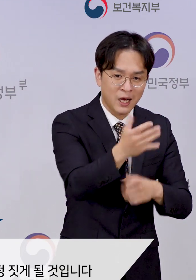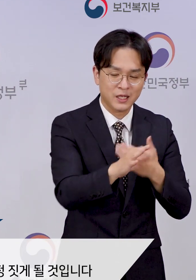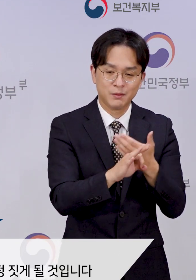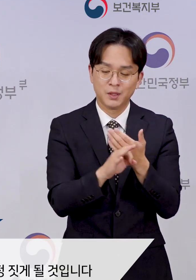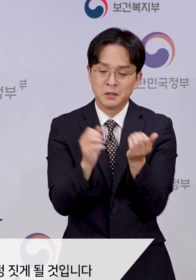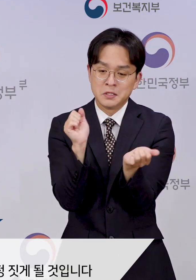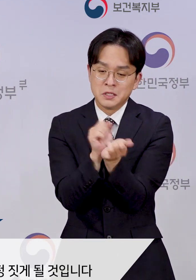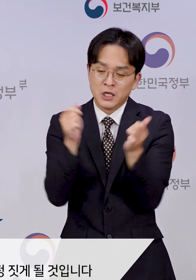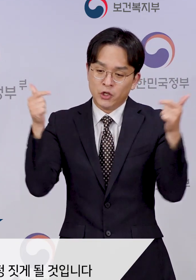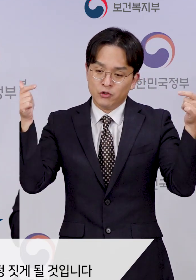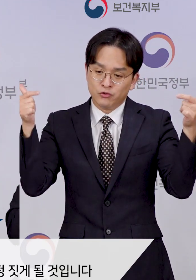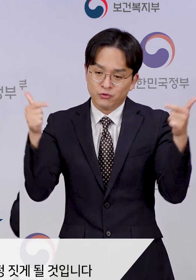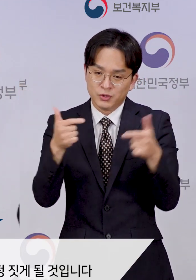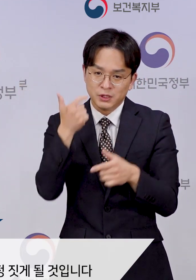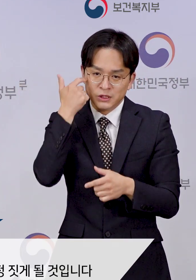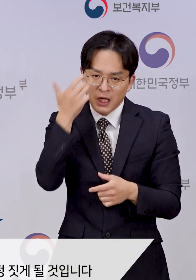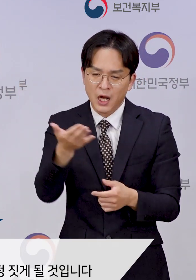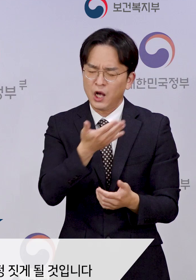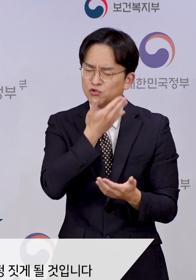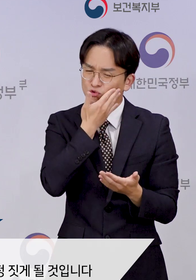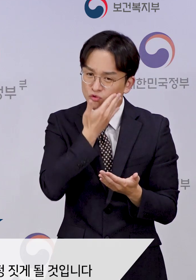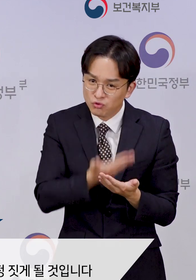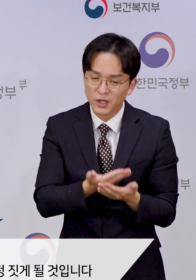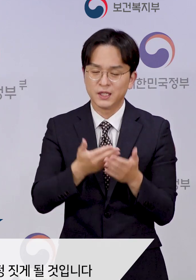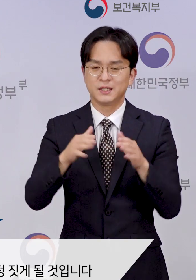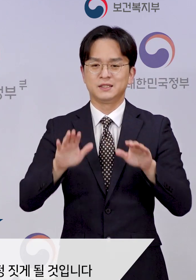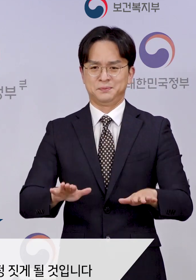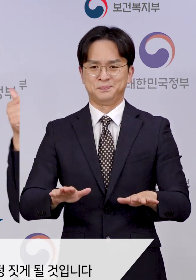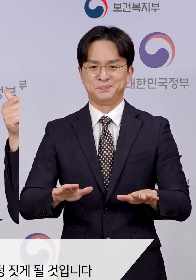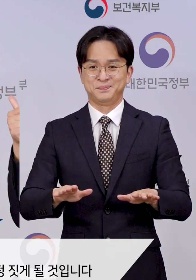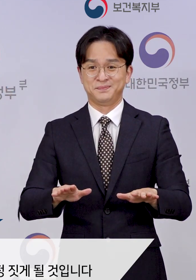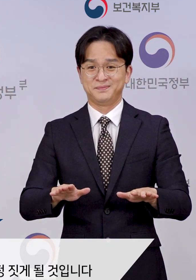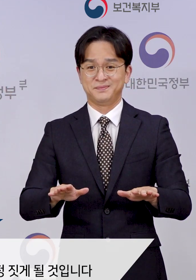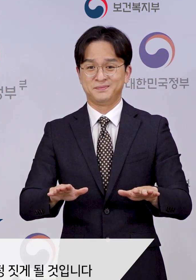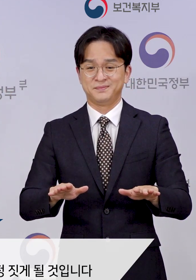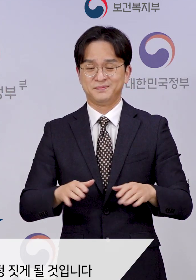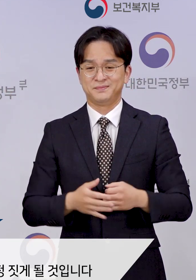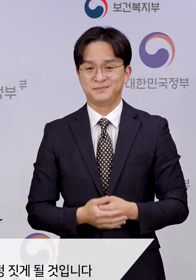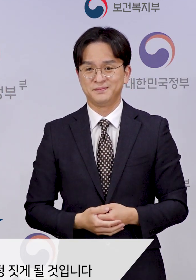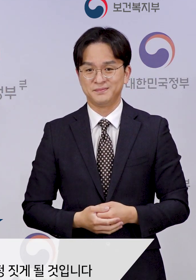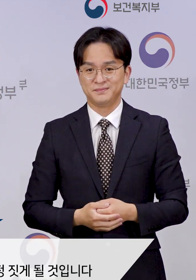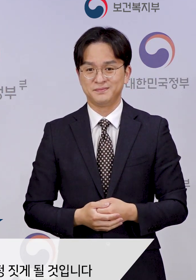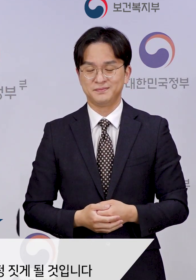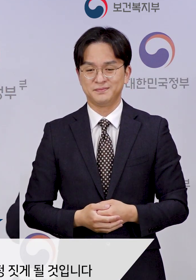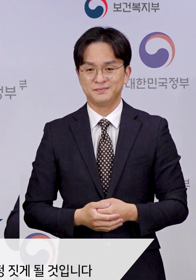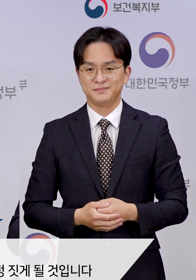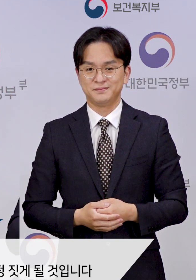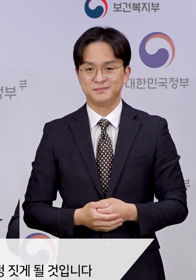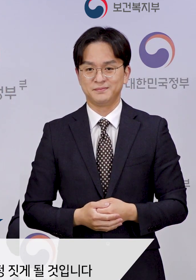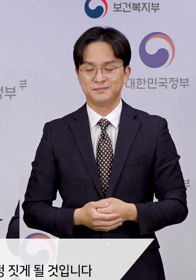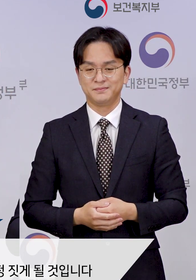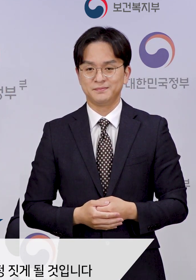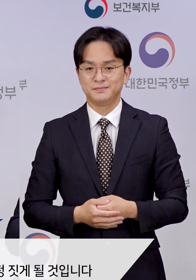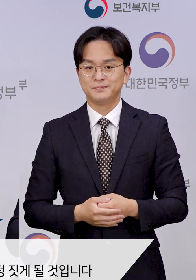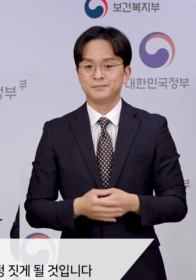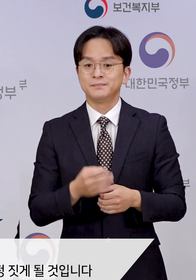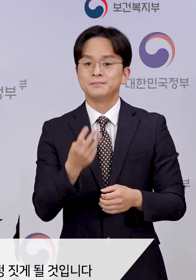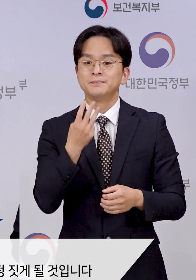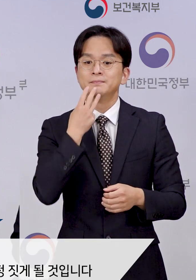절체절명의 위기 상황으로 앞으로 2주간의 상황이 전국적인 대규모 확산 여부를 결정짓게 될